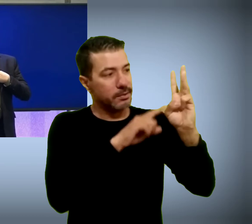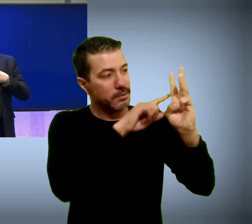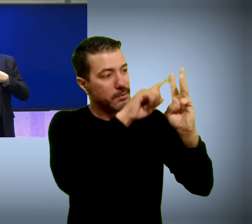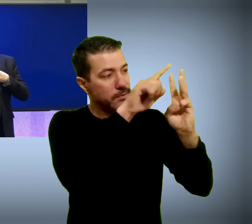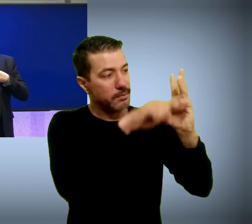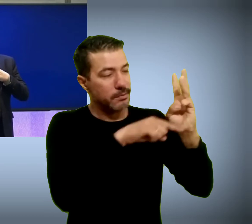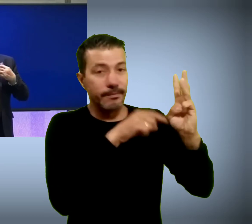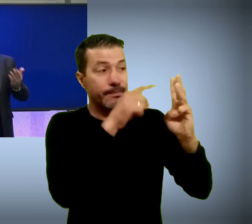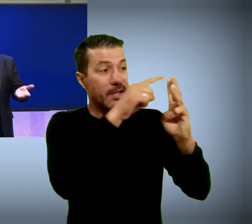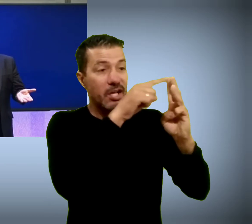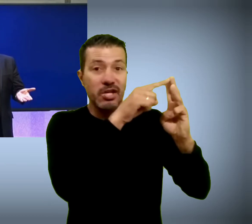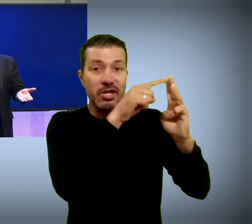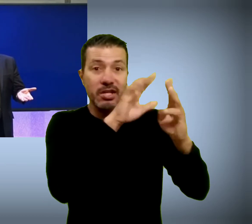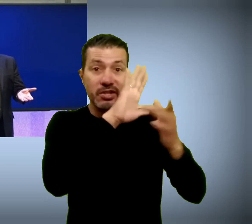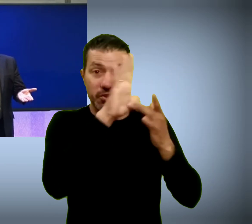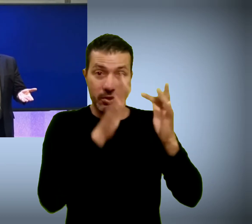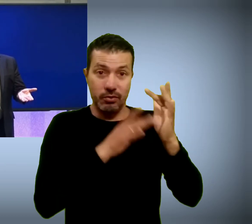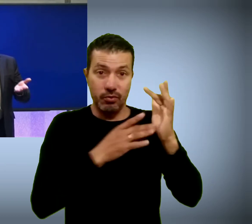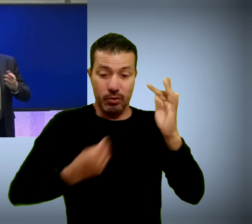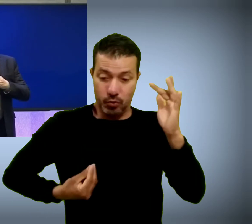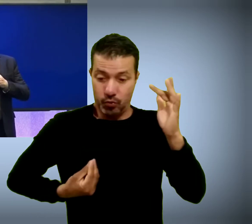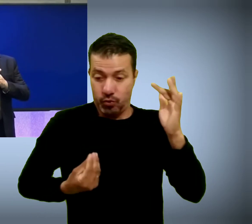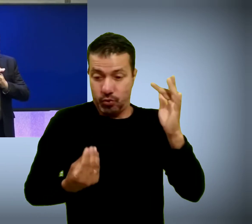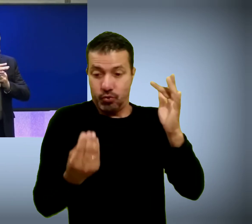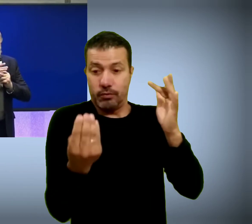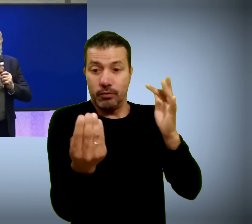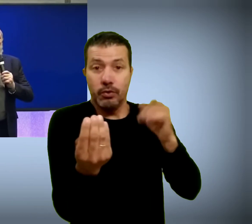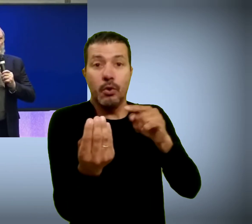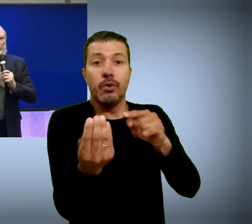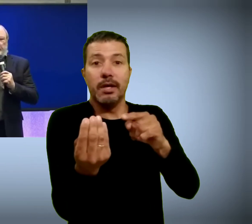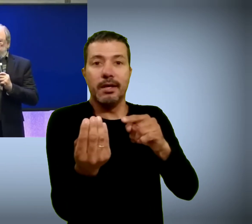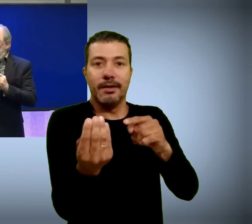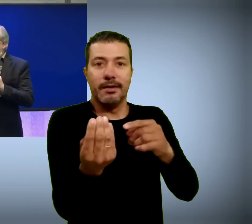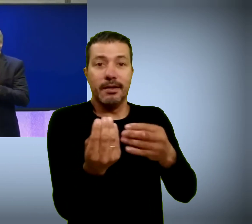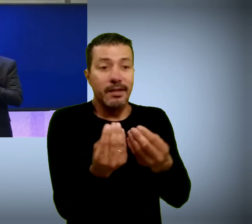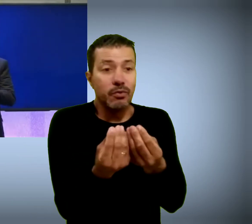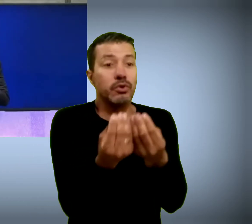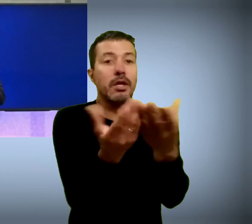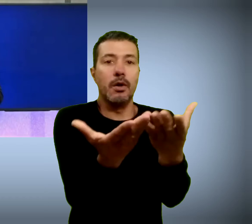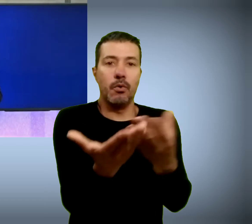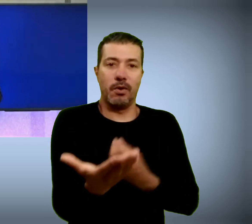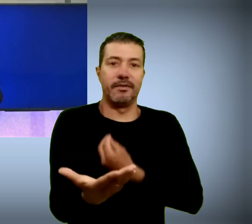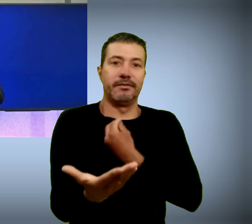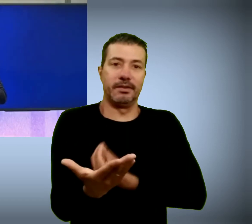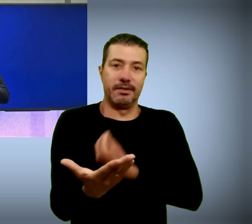Jesus, é o doador de toda a vida. Ele doou a vida de todo mundo.